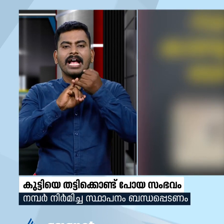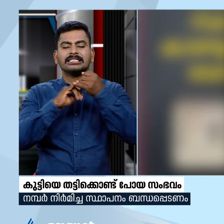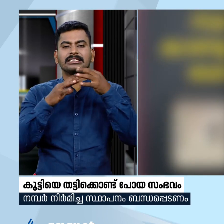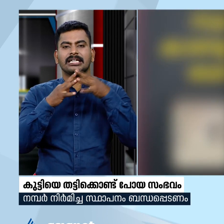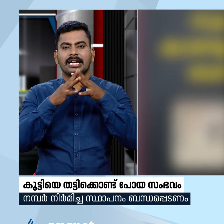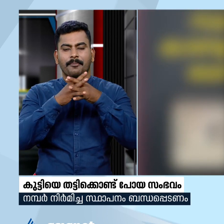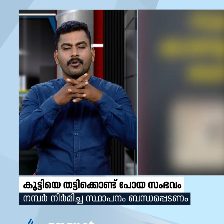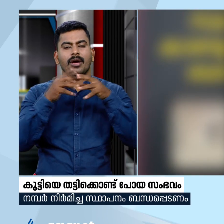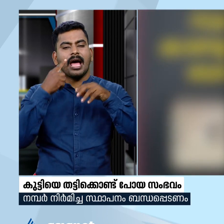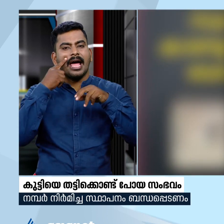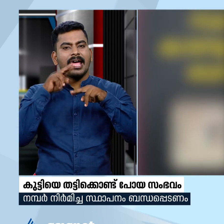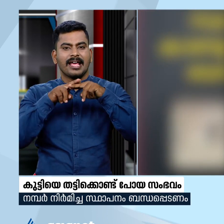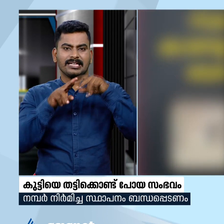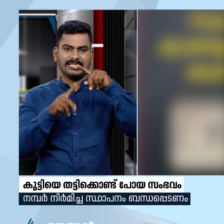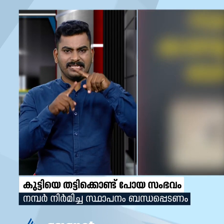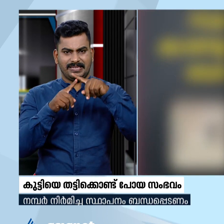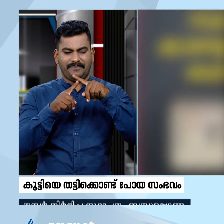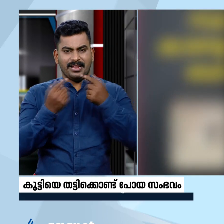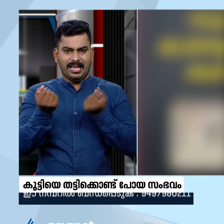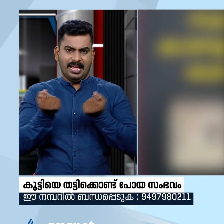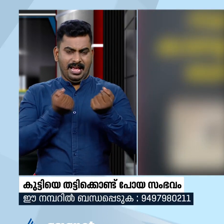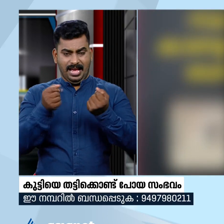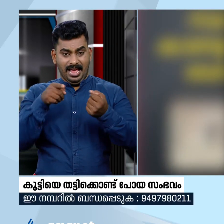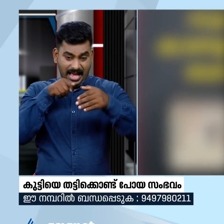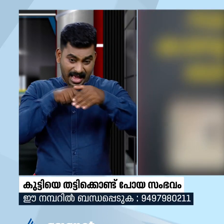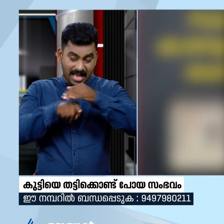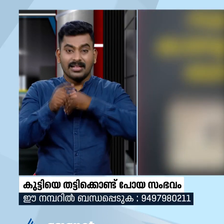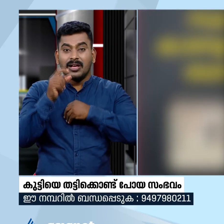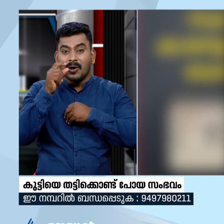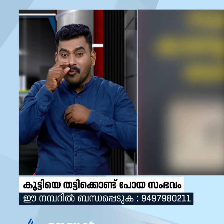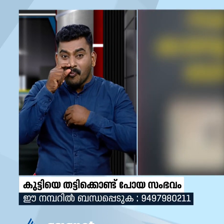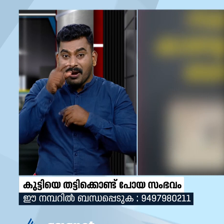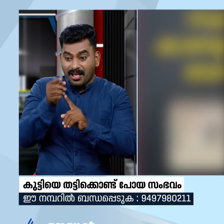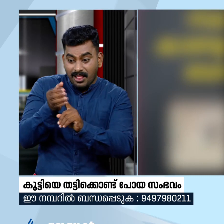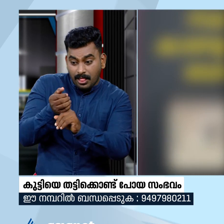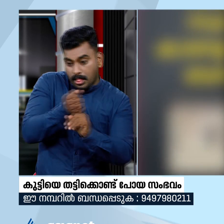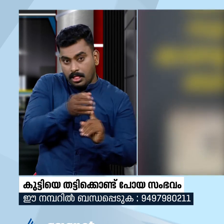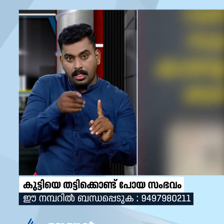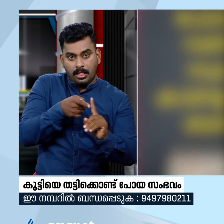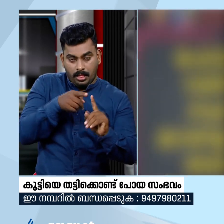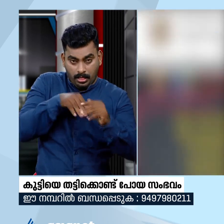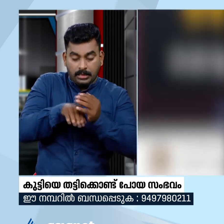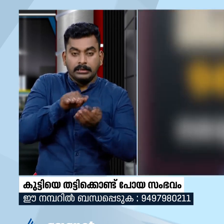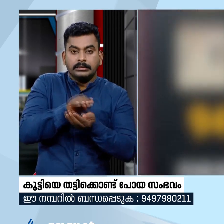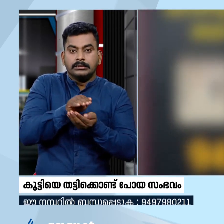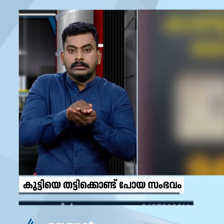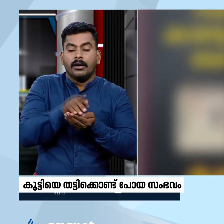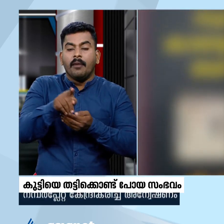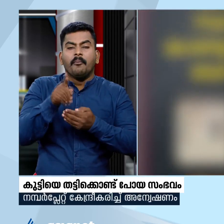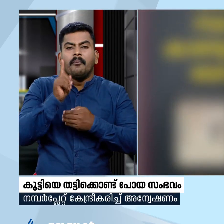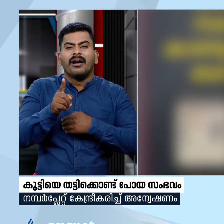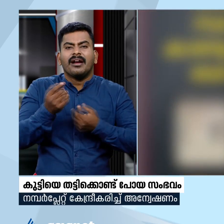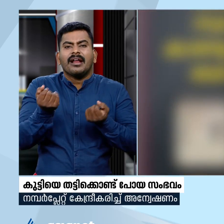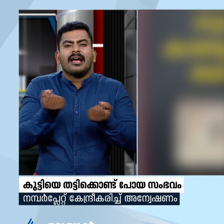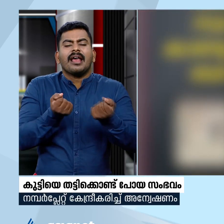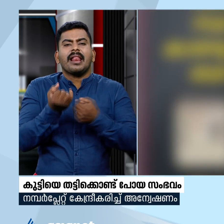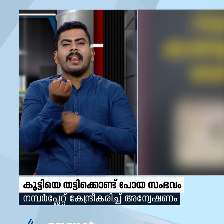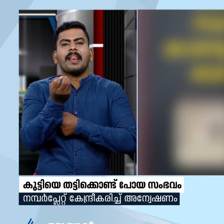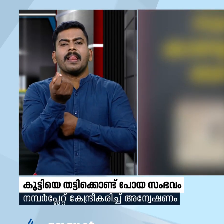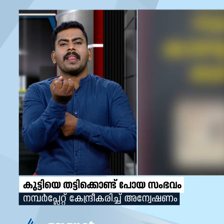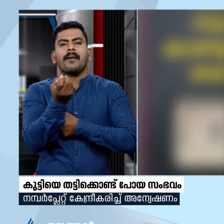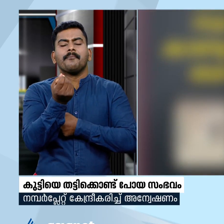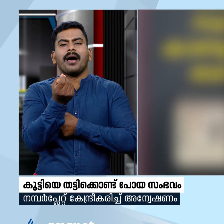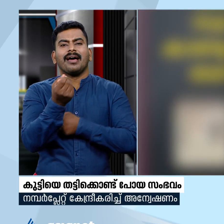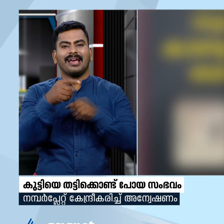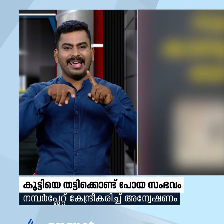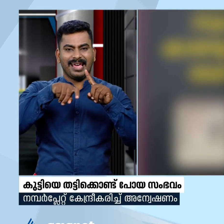എത്തേണ്ട നിർണായകമായ ഓരോ ഘട്ടവും പിന്നിടേണ്ടതുണ്ട്. എന്താണ് ഇപ്പോൾ പുതിയതായി നൽകാനുള്ള വിവരങ്ങൾ അന്വേഷണ സംഘത്തിൽ നിന്ന്?